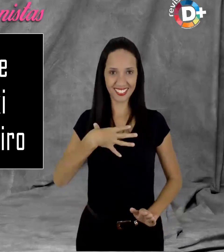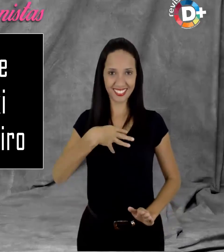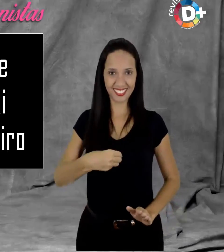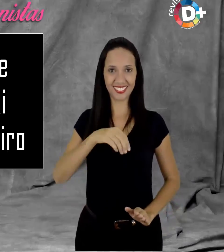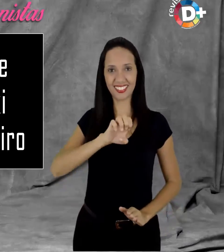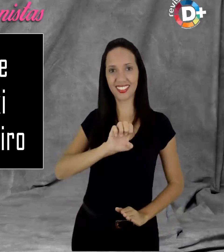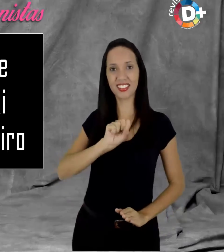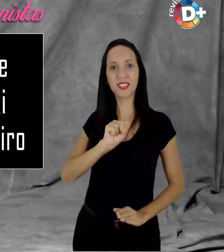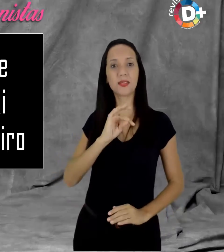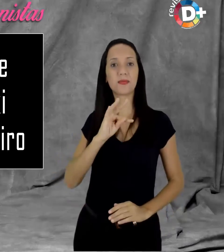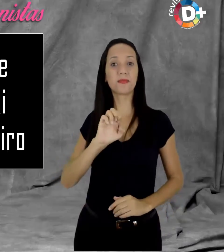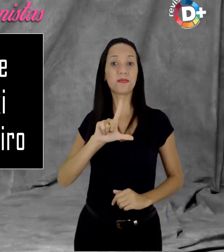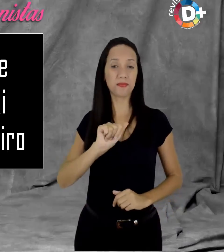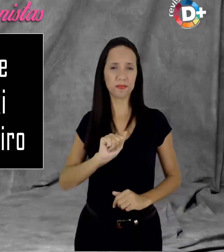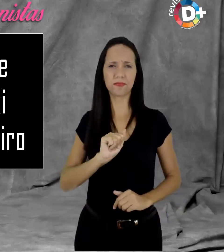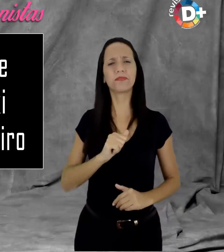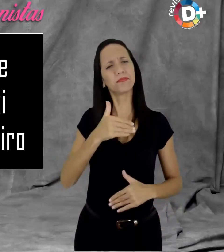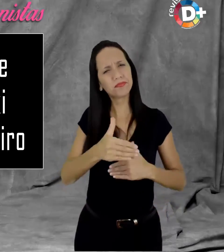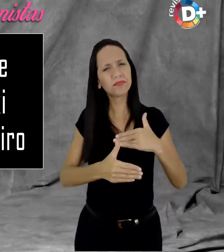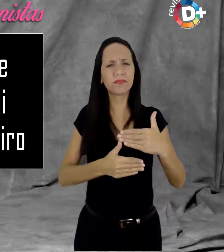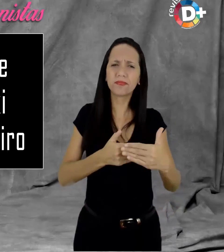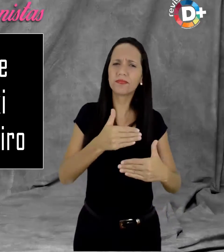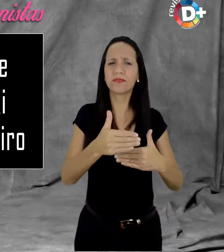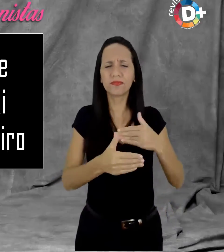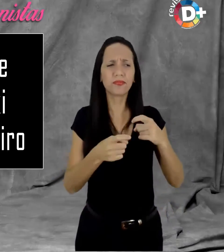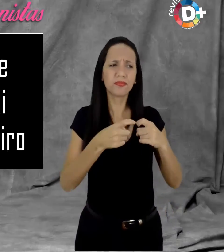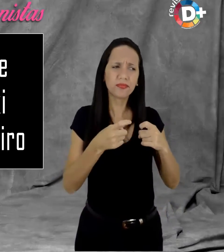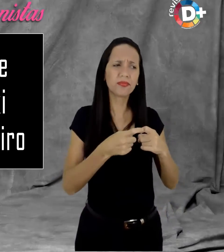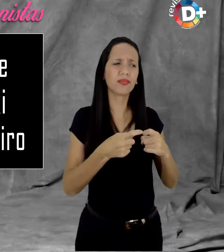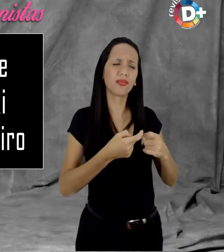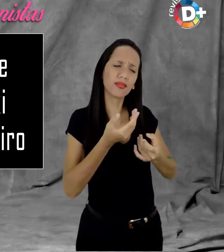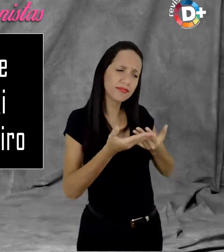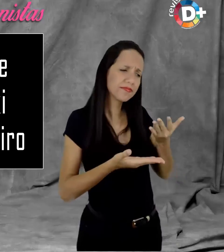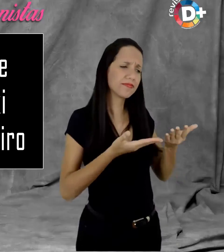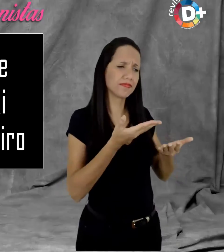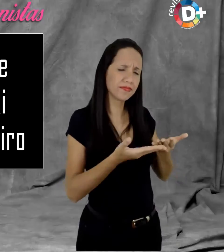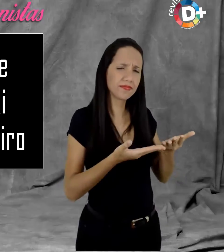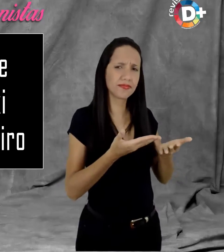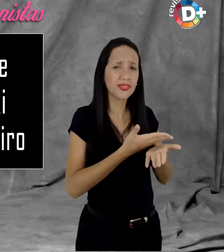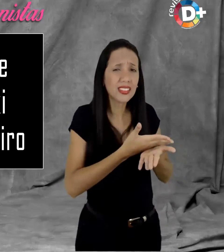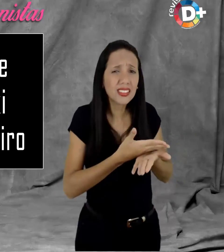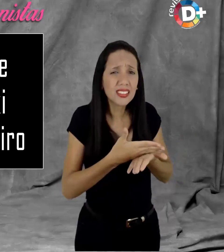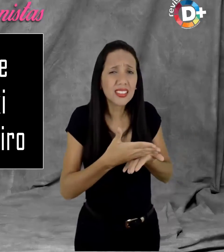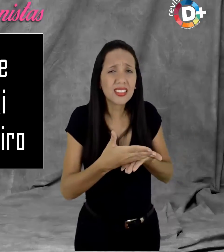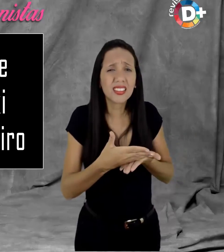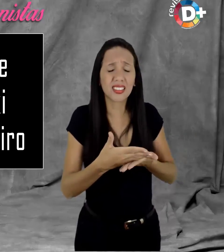Estela. Foi um processo gradual. O médico foi me preparando. Em princípio, eu